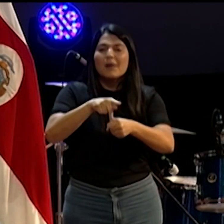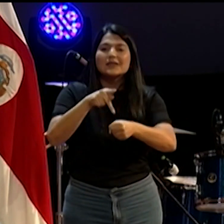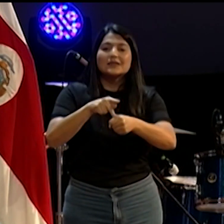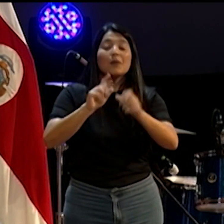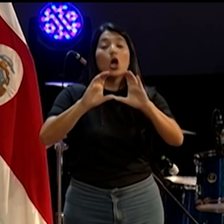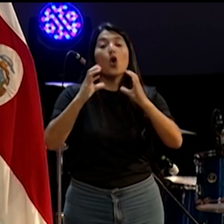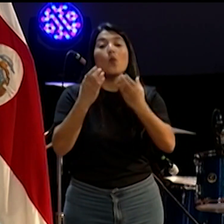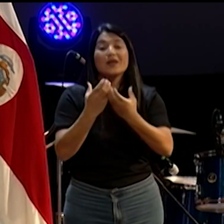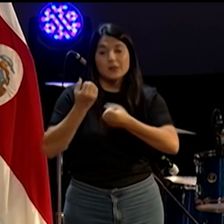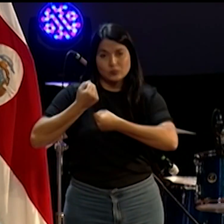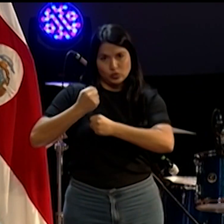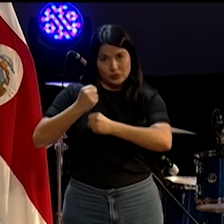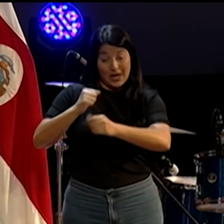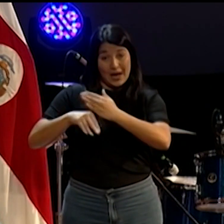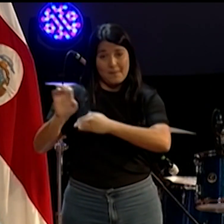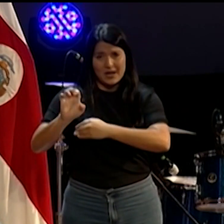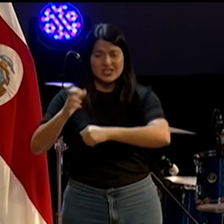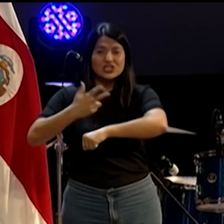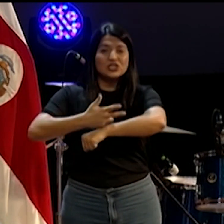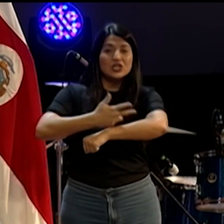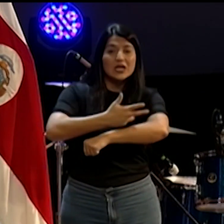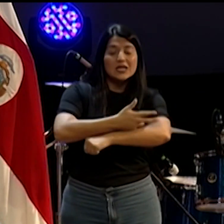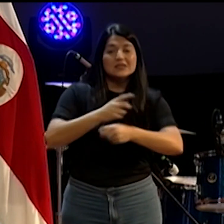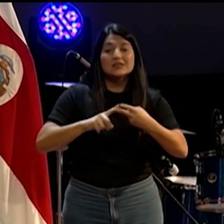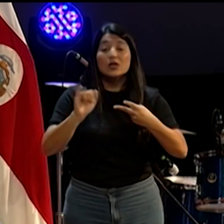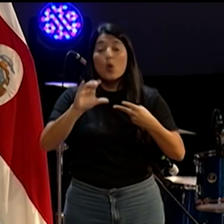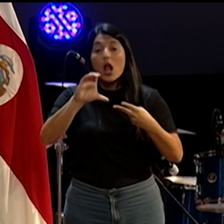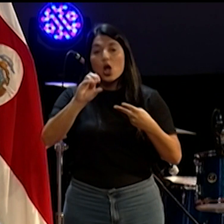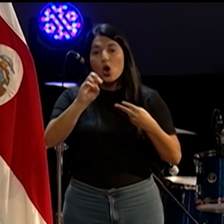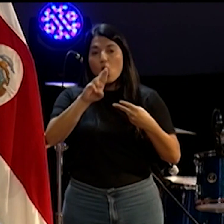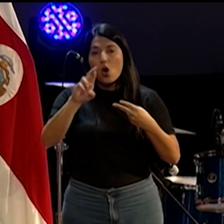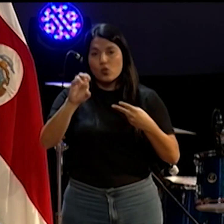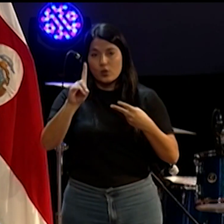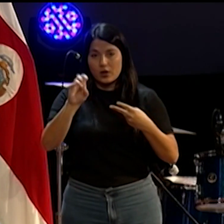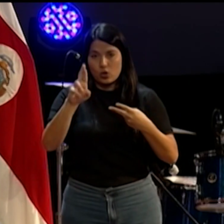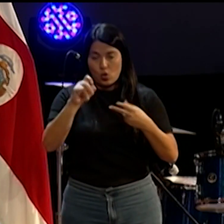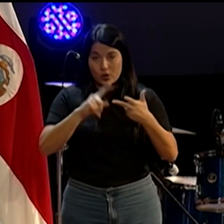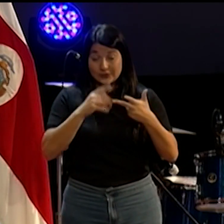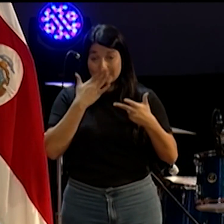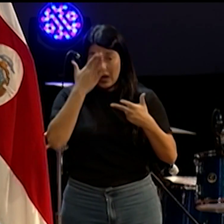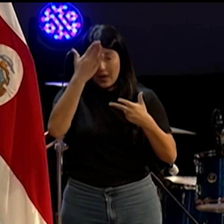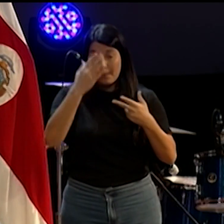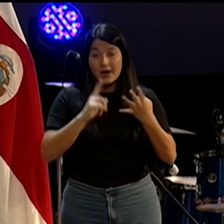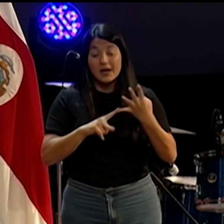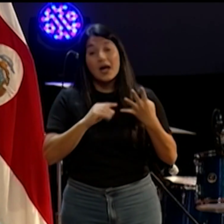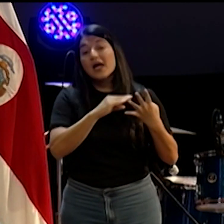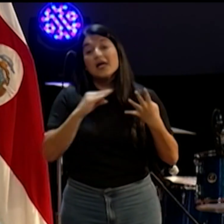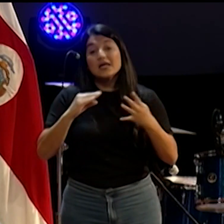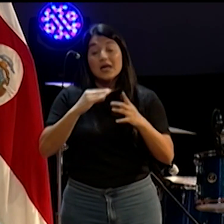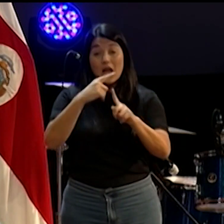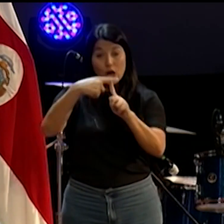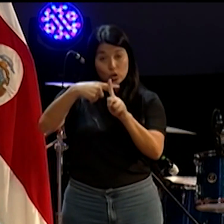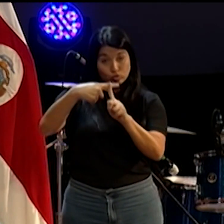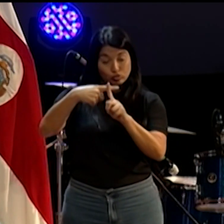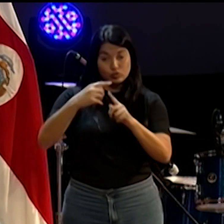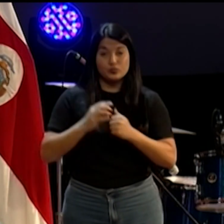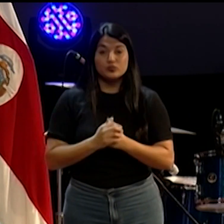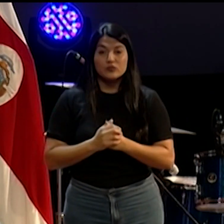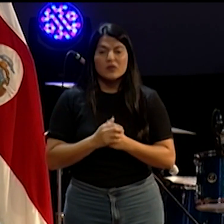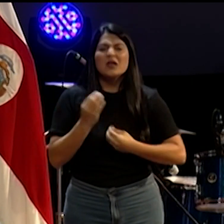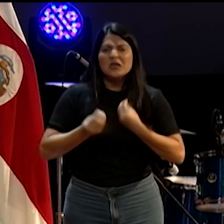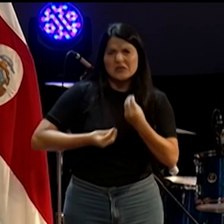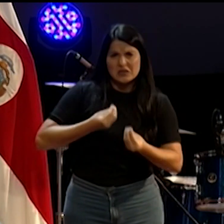municipales de emergencia, tanto de Los Chiles como de Corredores, Talamanca y La Cruz, en